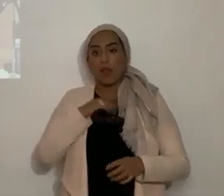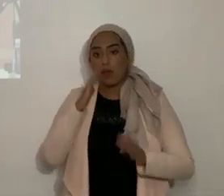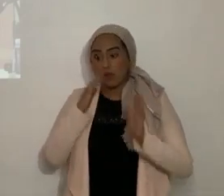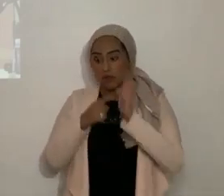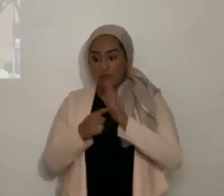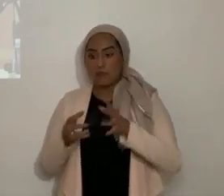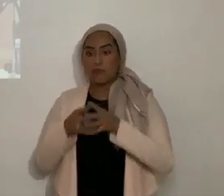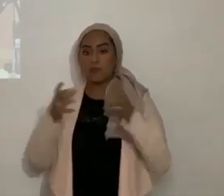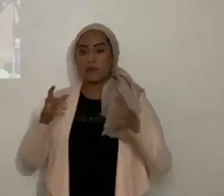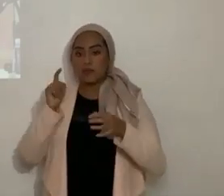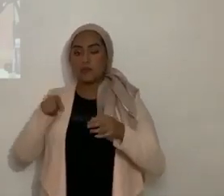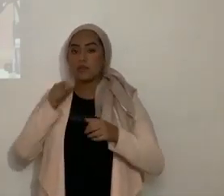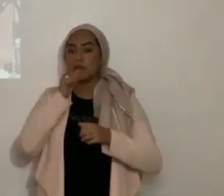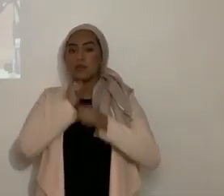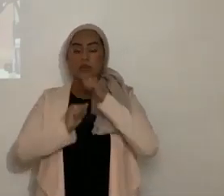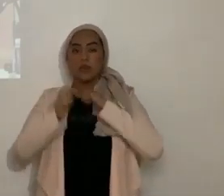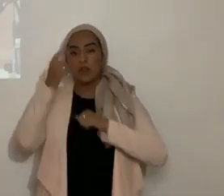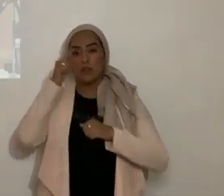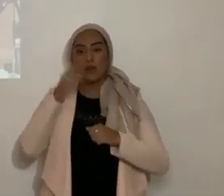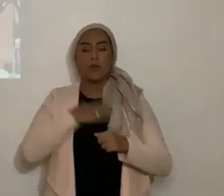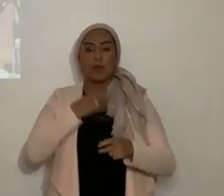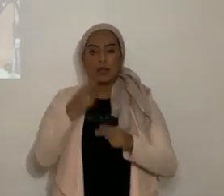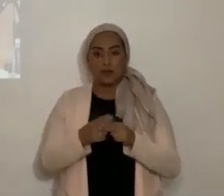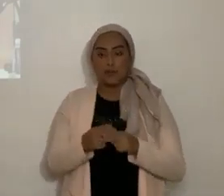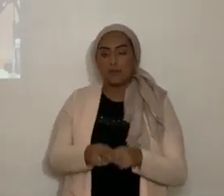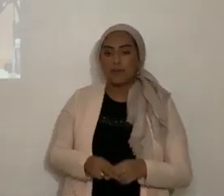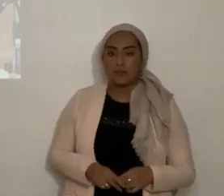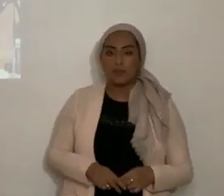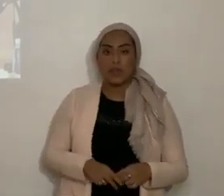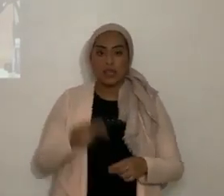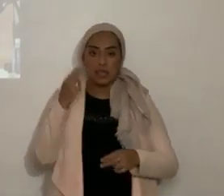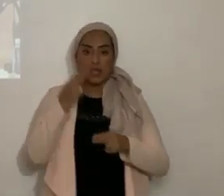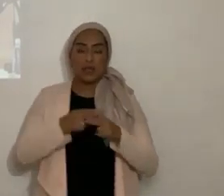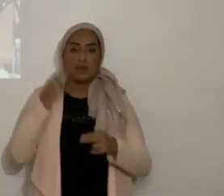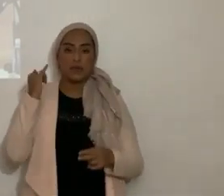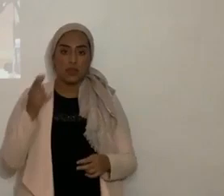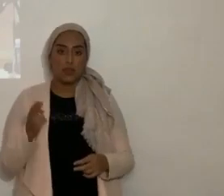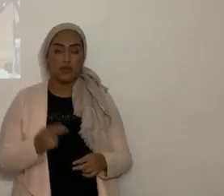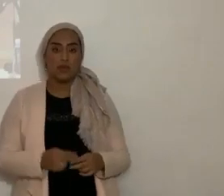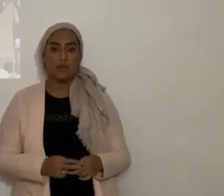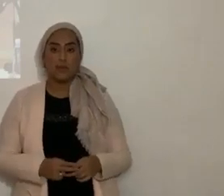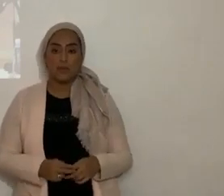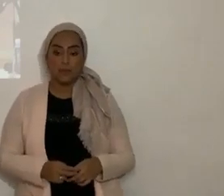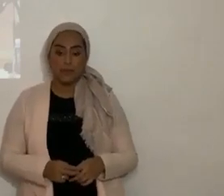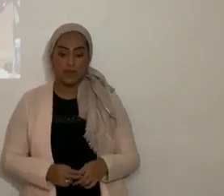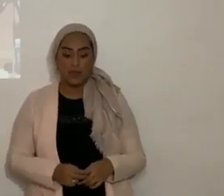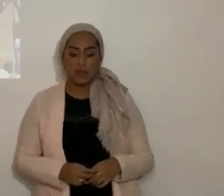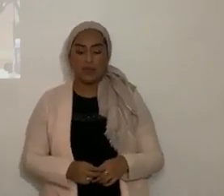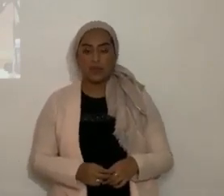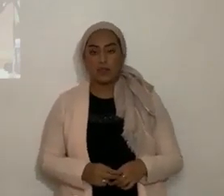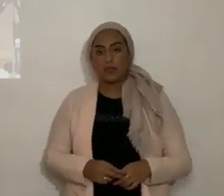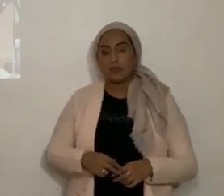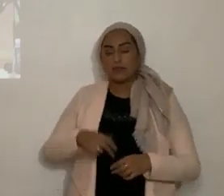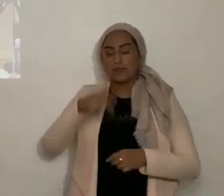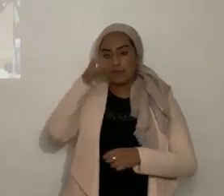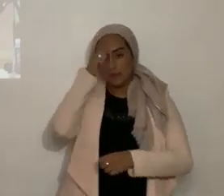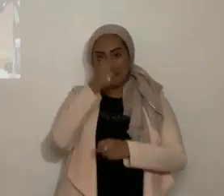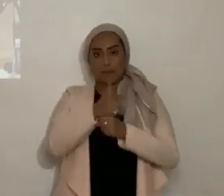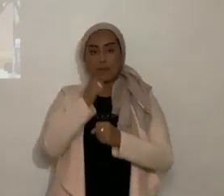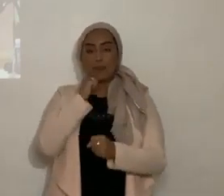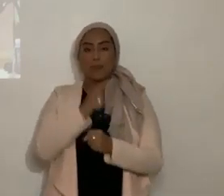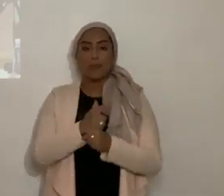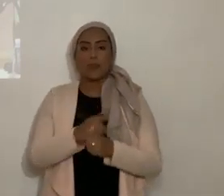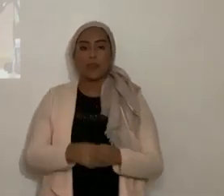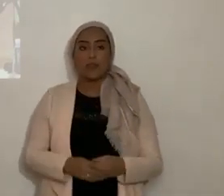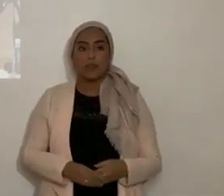mostraré cuánto es necesario padecer por mi nombre, por el nombre de Yahweh. Entonces, amado Aj, amada